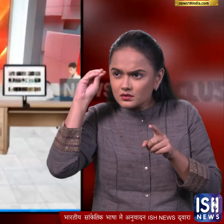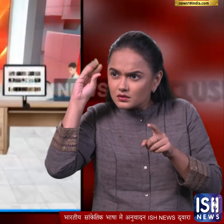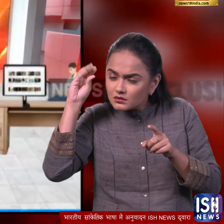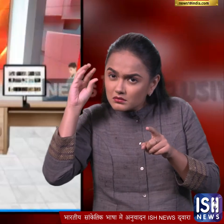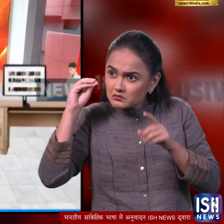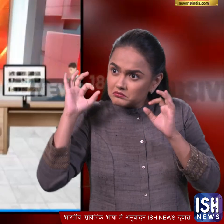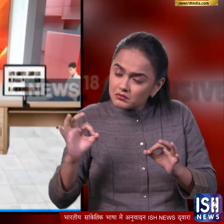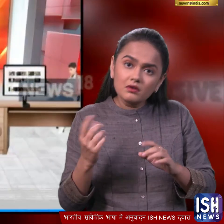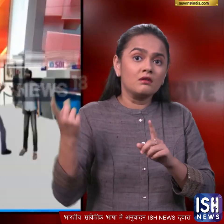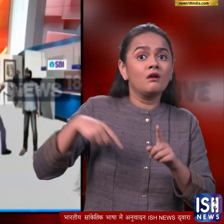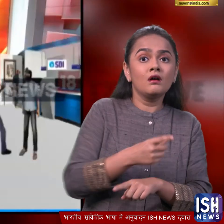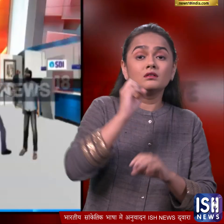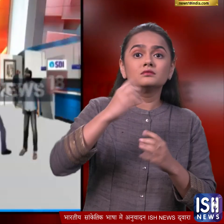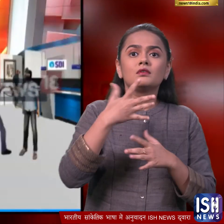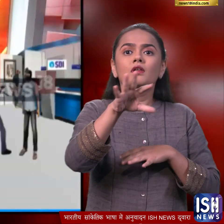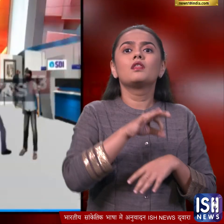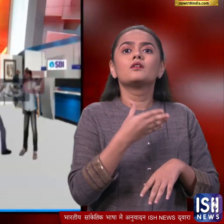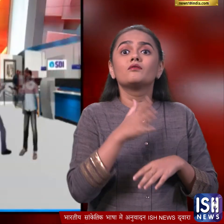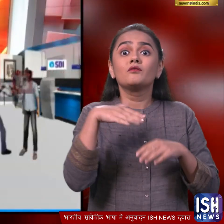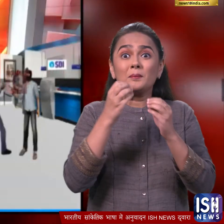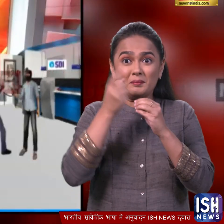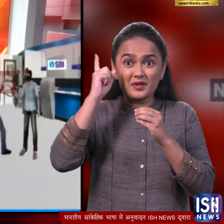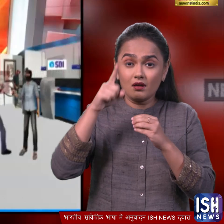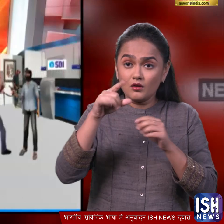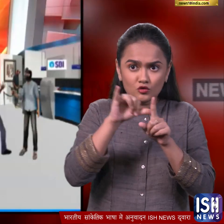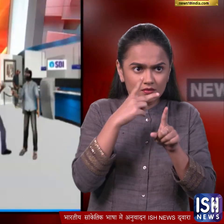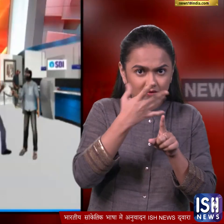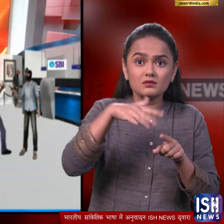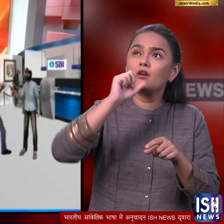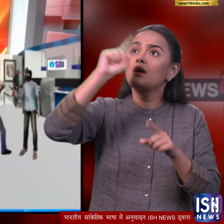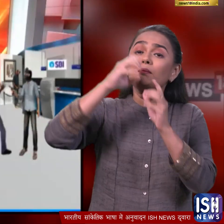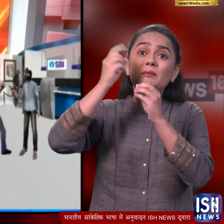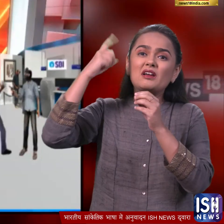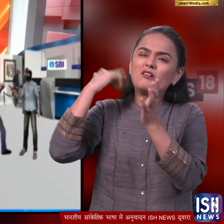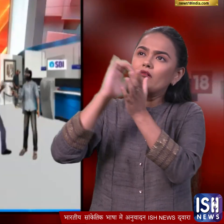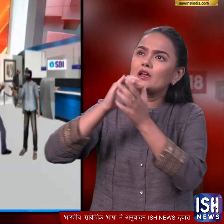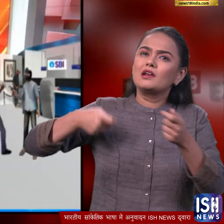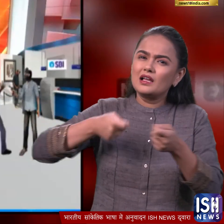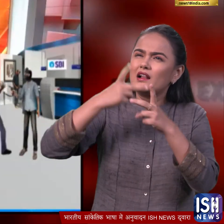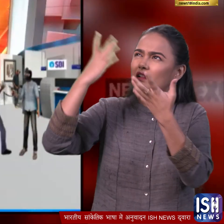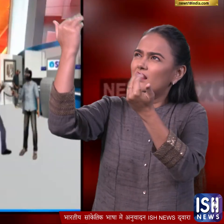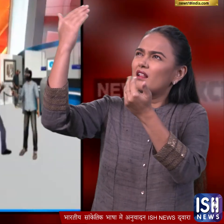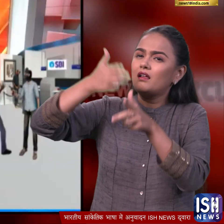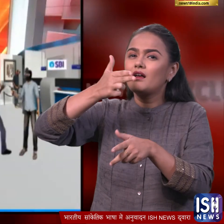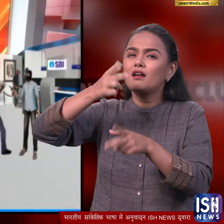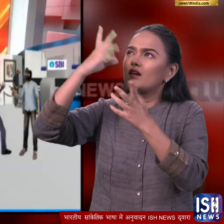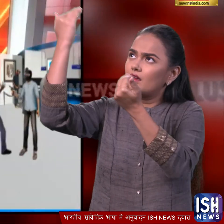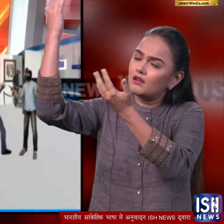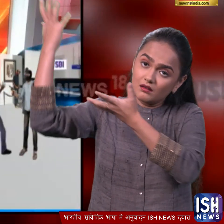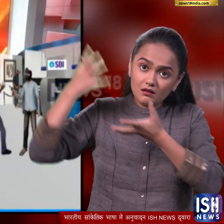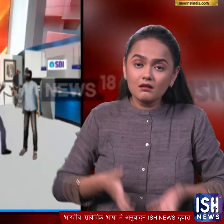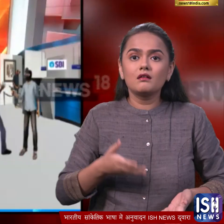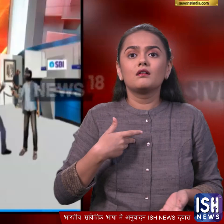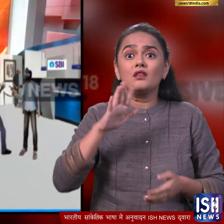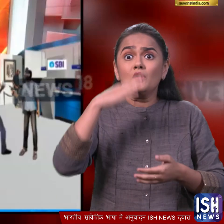थी और वीडियो देखने के बाद बिहार से कुछ दिन पहले हथियार भी मंगवाए थे। कोर्ट ने दोनों को 7 जनवरी तक पुलिस हिरासत में भेज दिया